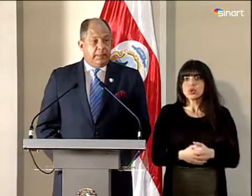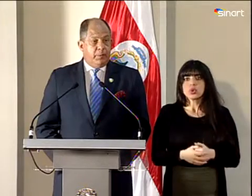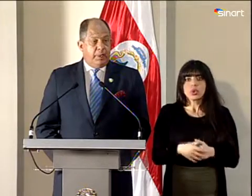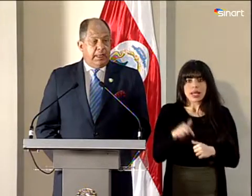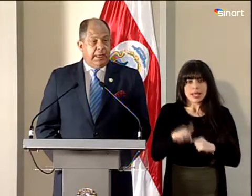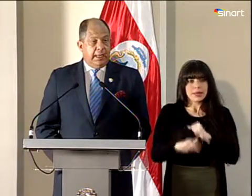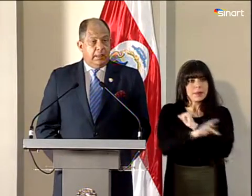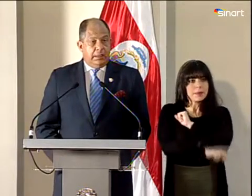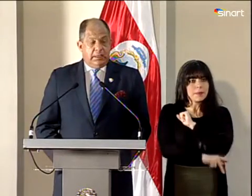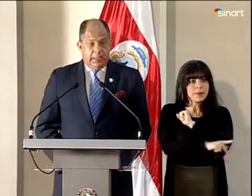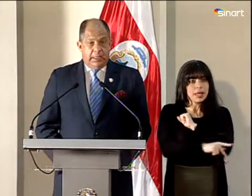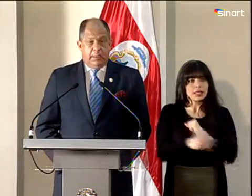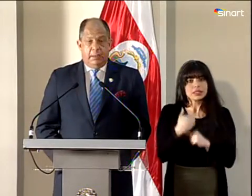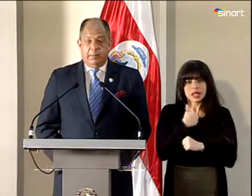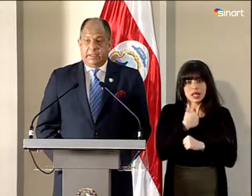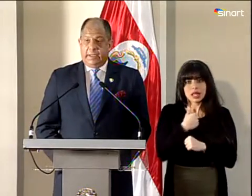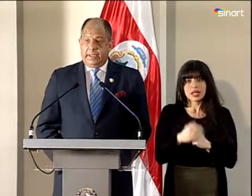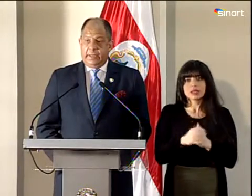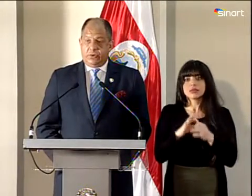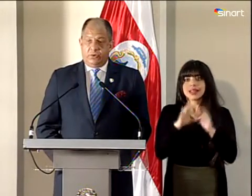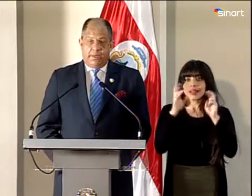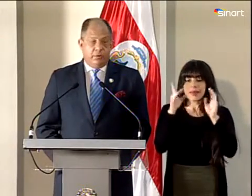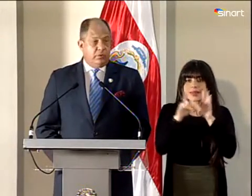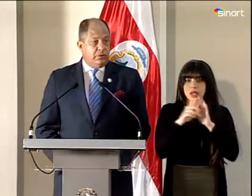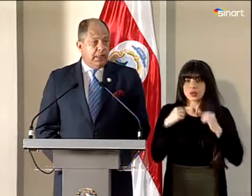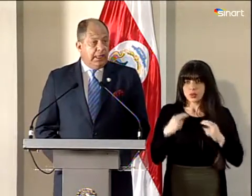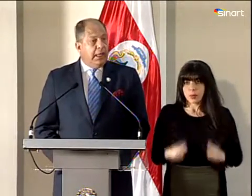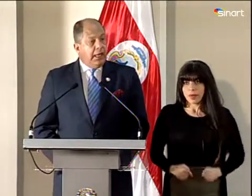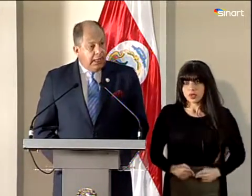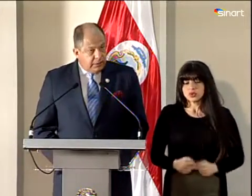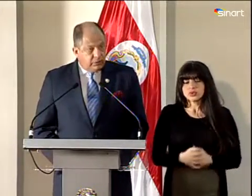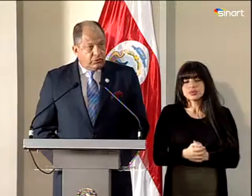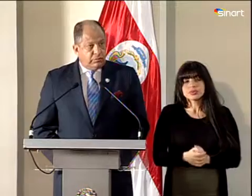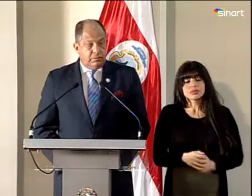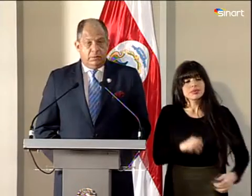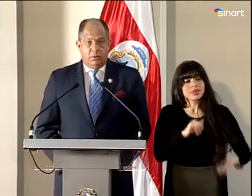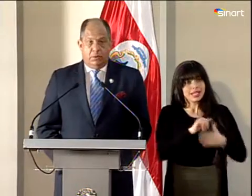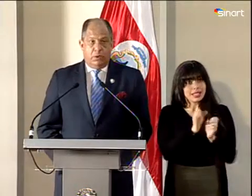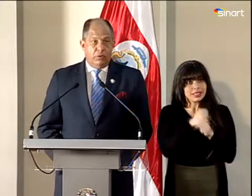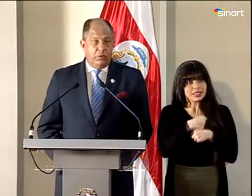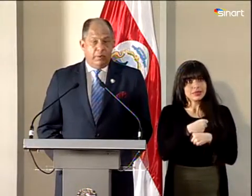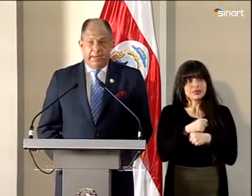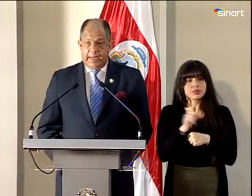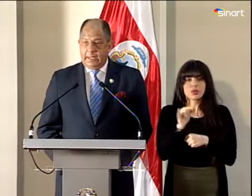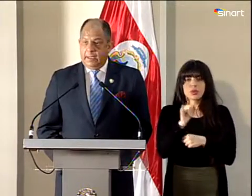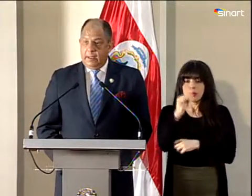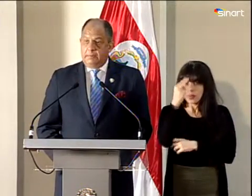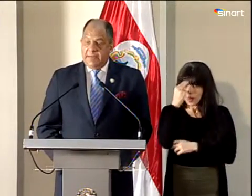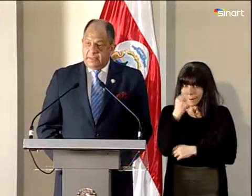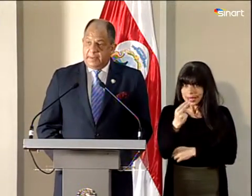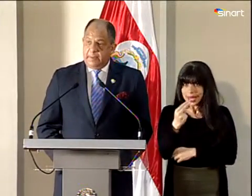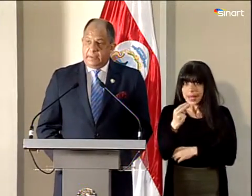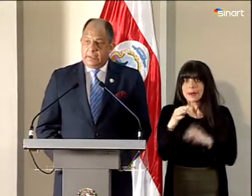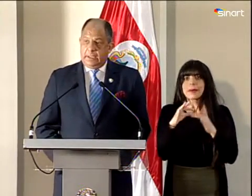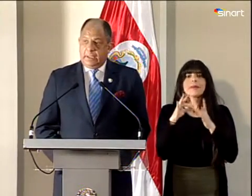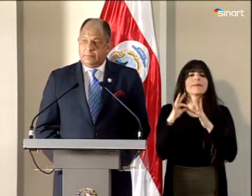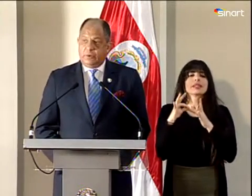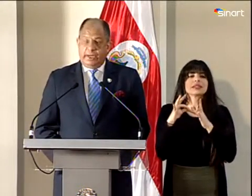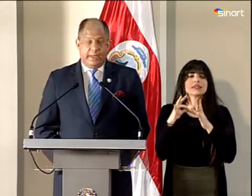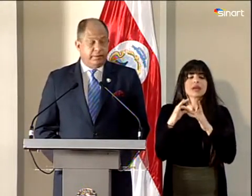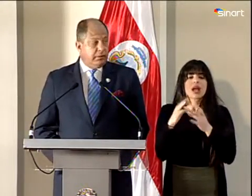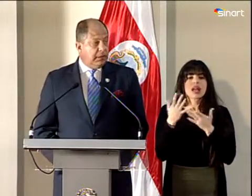esta República tiene en materia de derechos humanos, esto como un homenaje principalmente